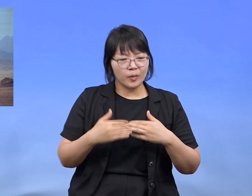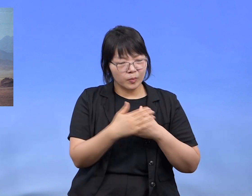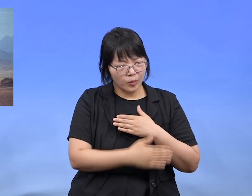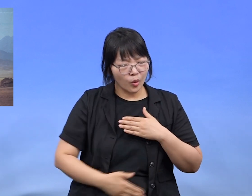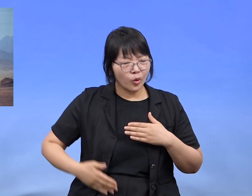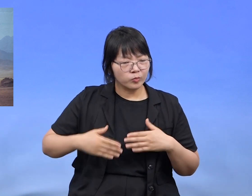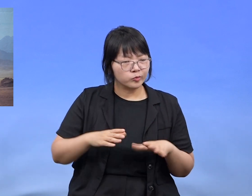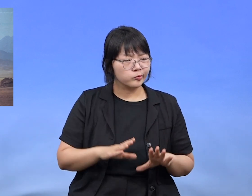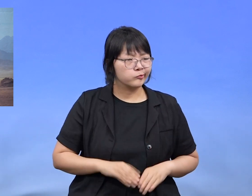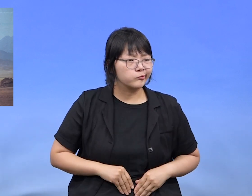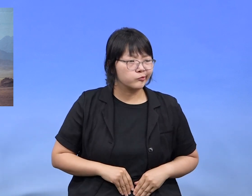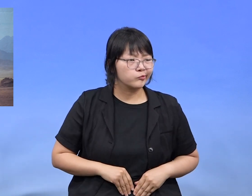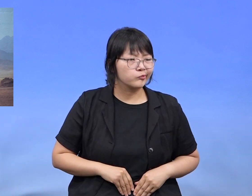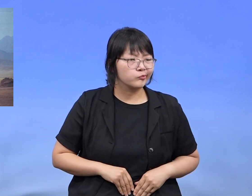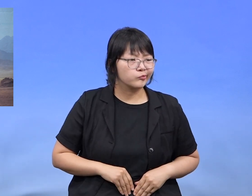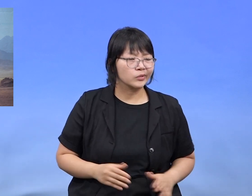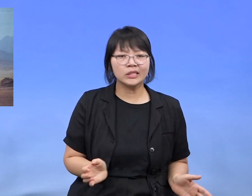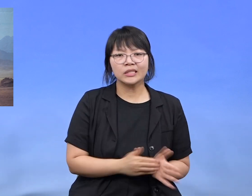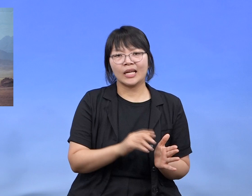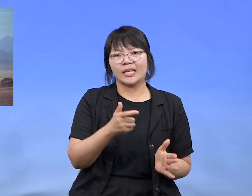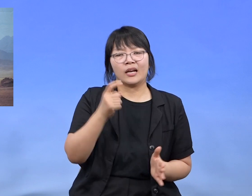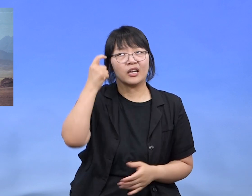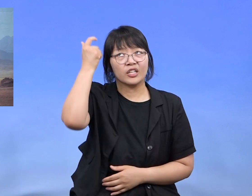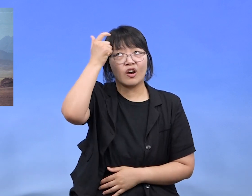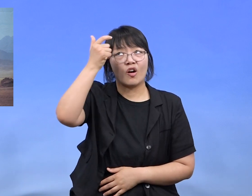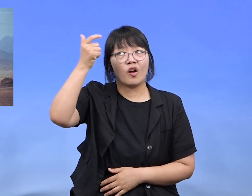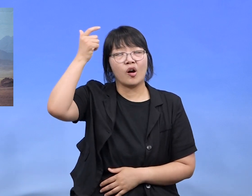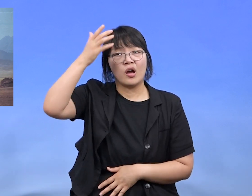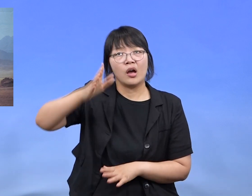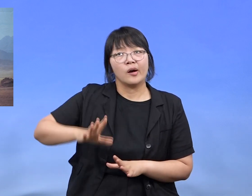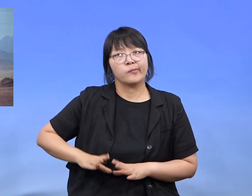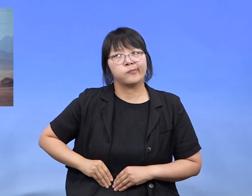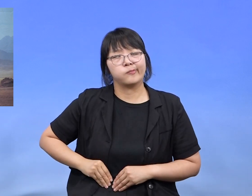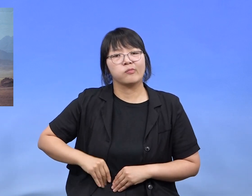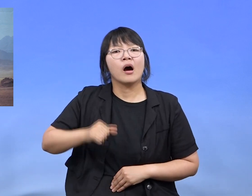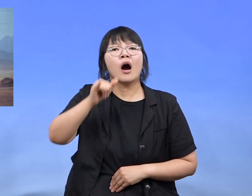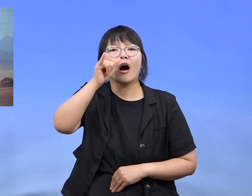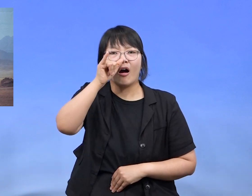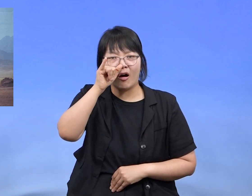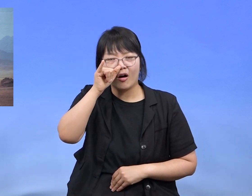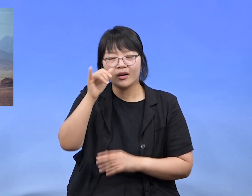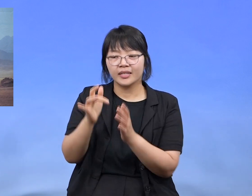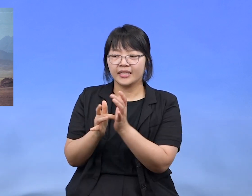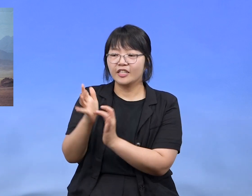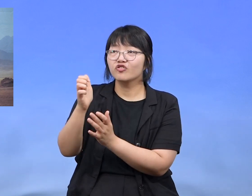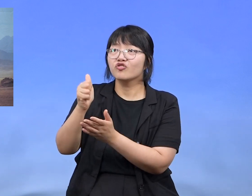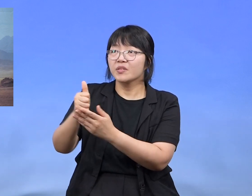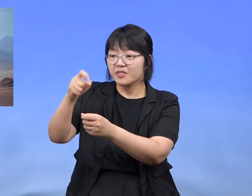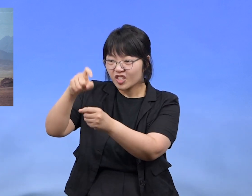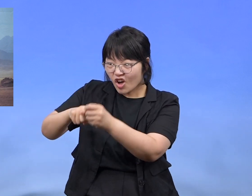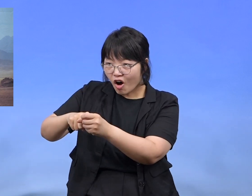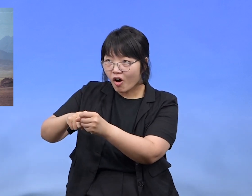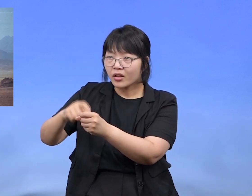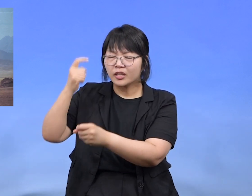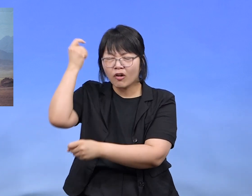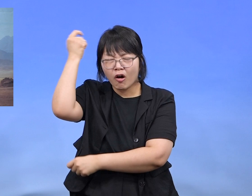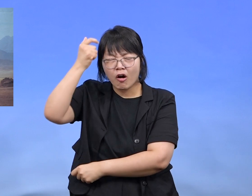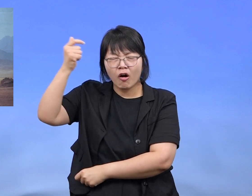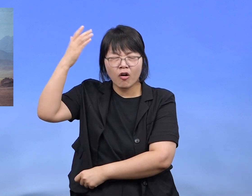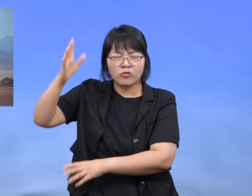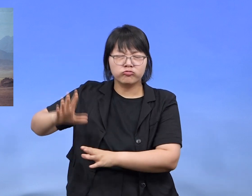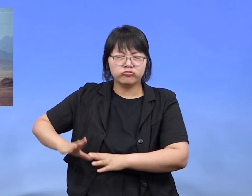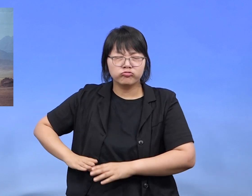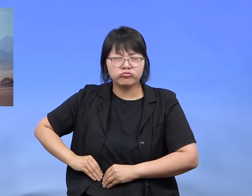있어요. 영적인 허기짐, 영적인 굶주림을 채울 수 있는 떡이 되어주신 예수님,